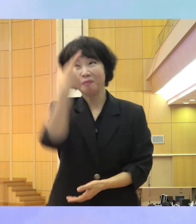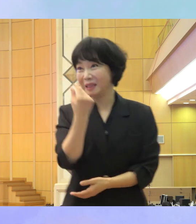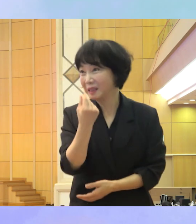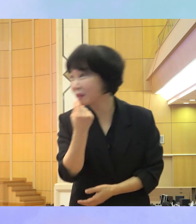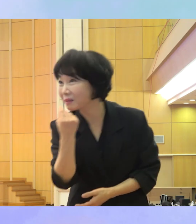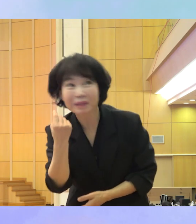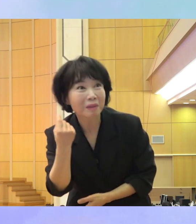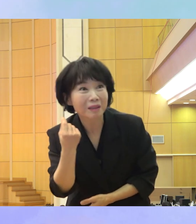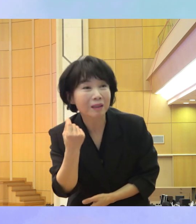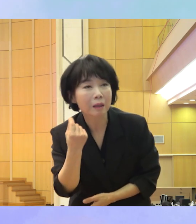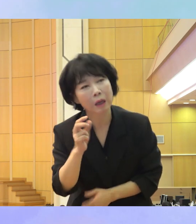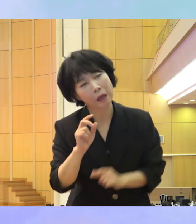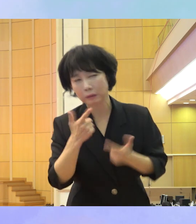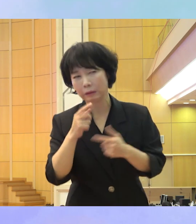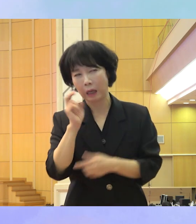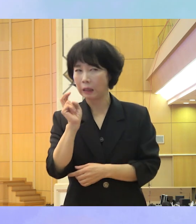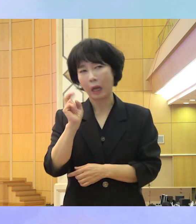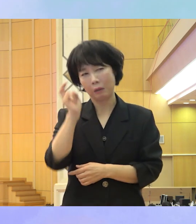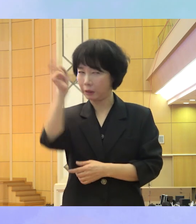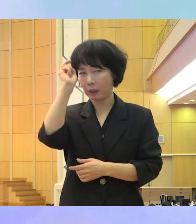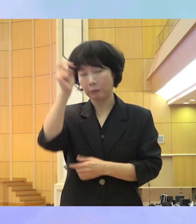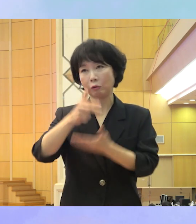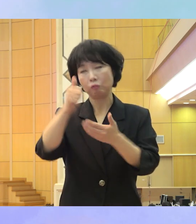이 시대에 하나님이 보낸 선지자,